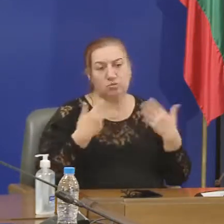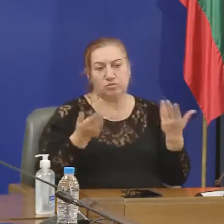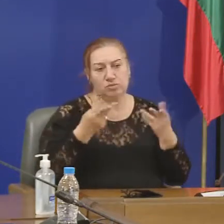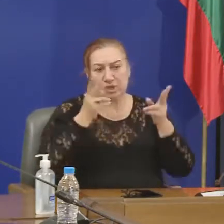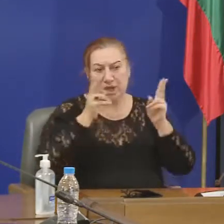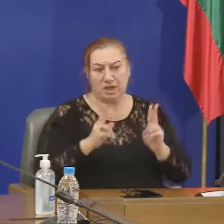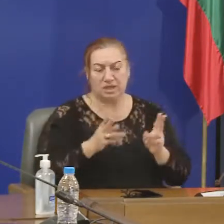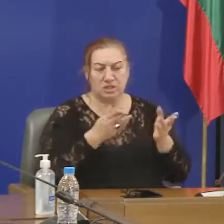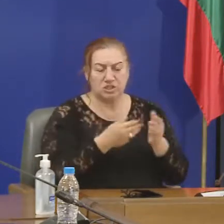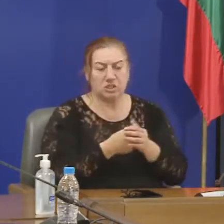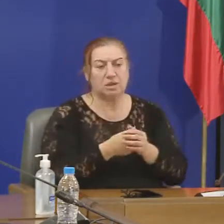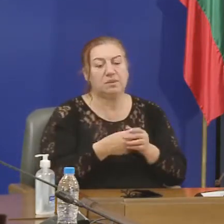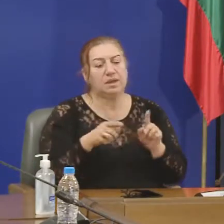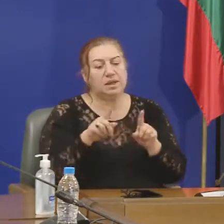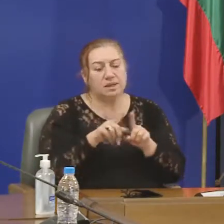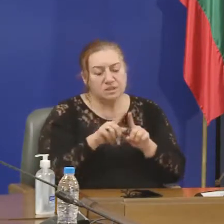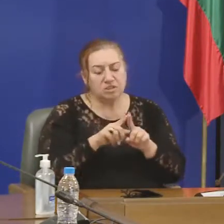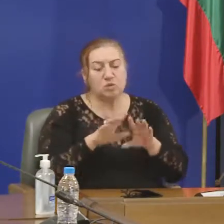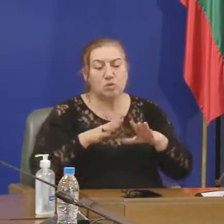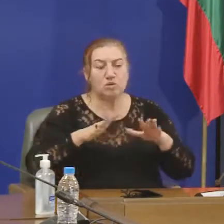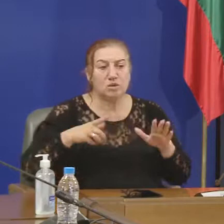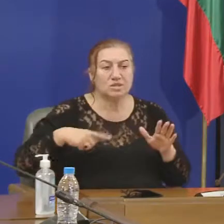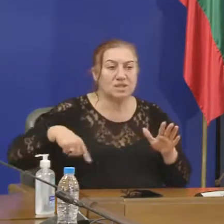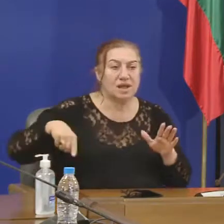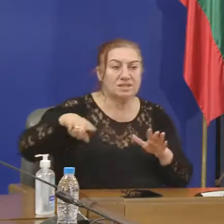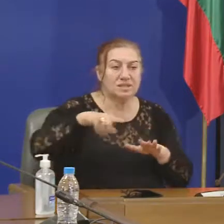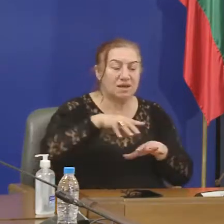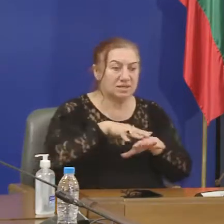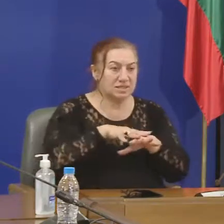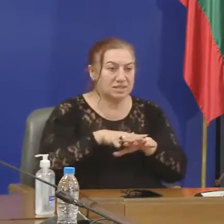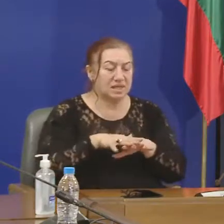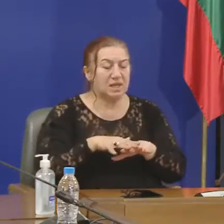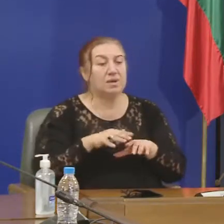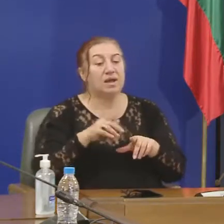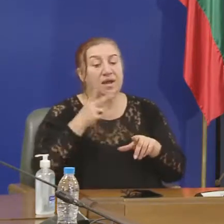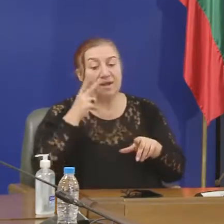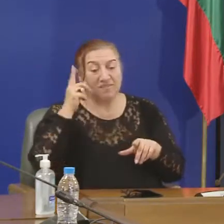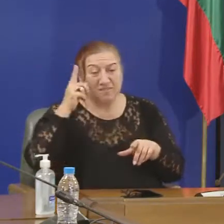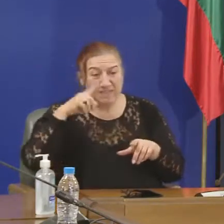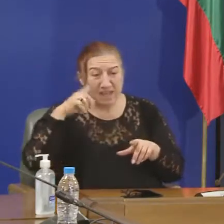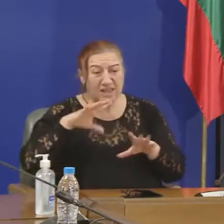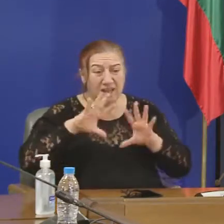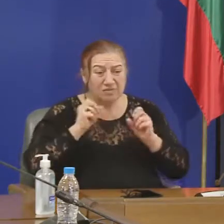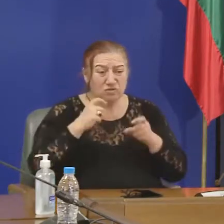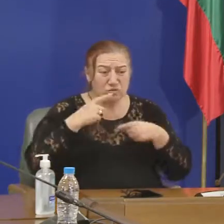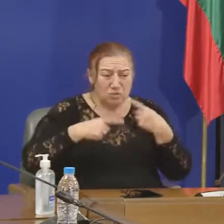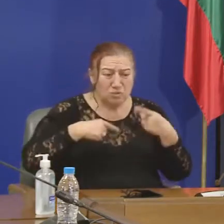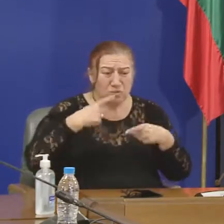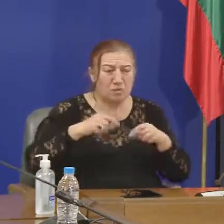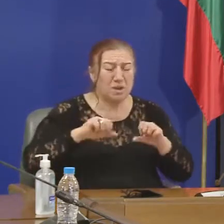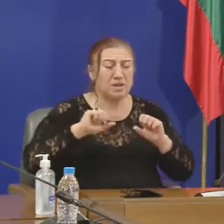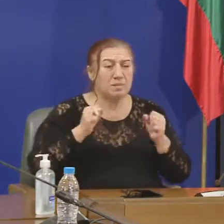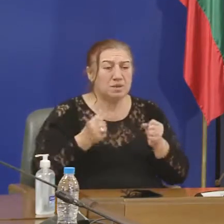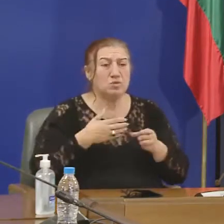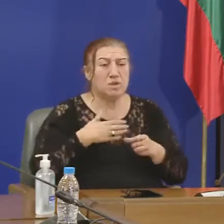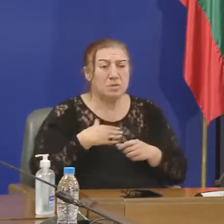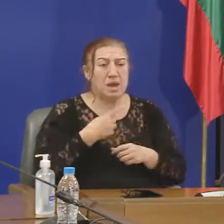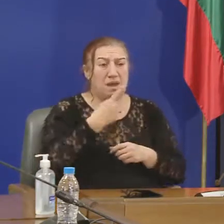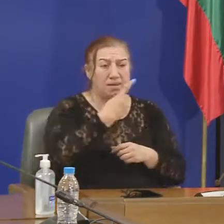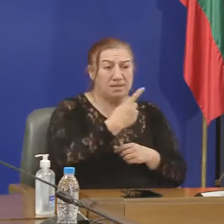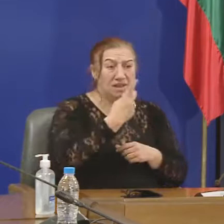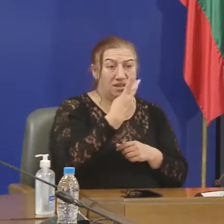Същата, впрочем, е ситуацията за цялата система, но тези настроения, които ви казах, се променят. Те се променят много бързо, когато има един, двама, трима заболели,